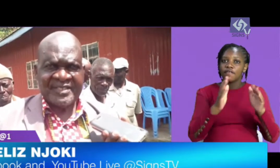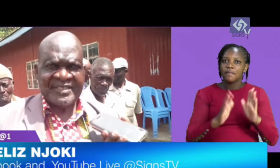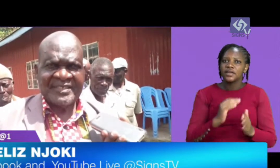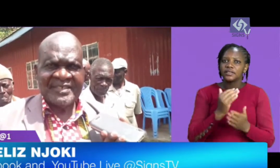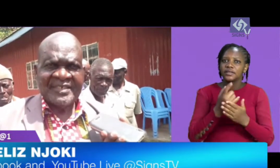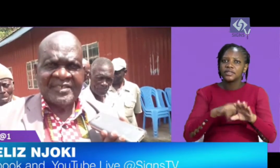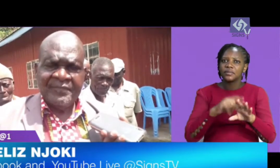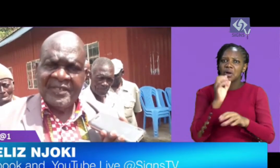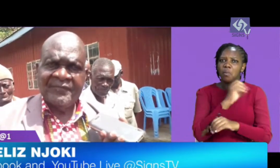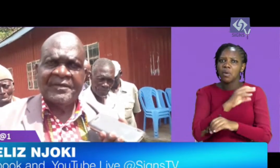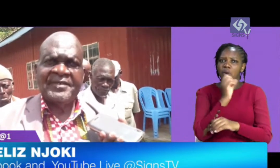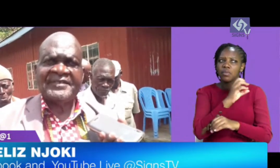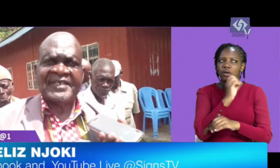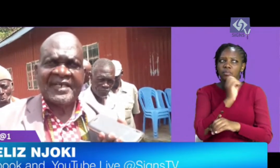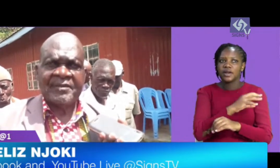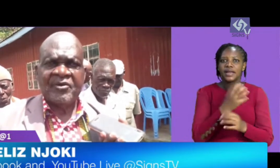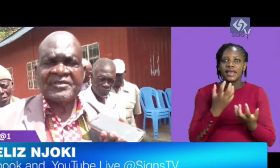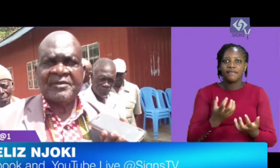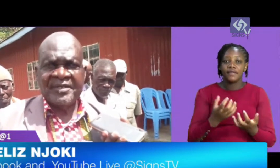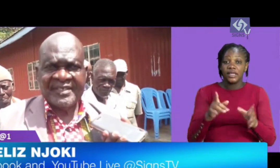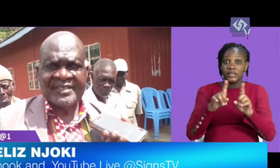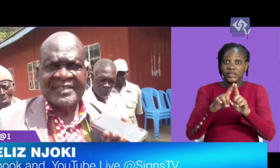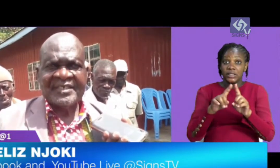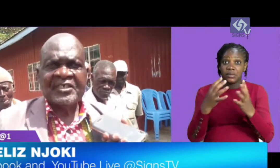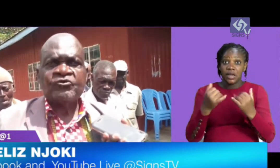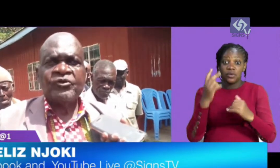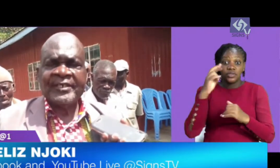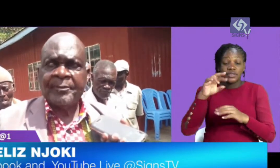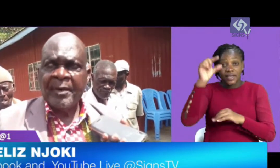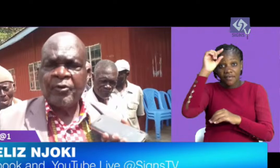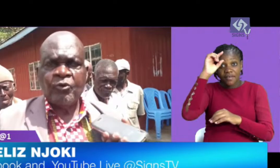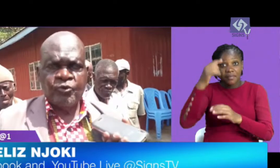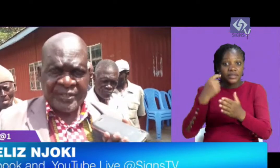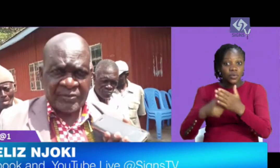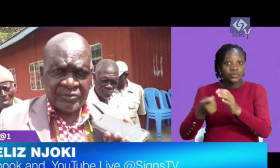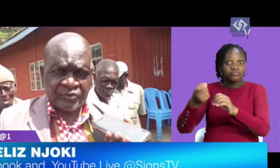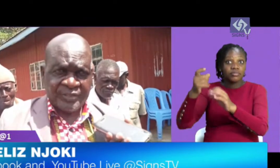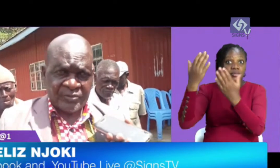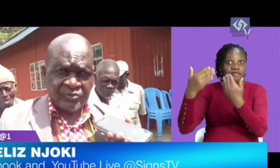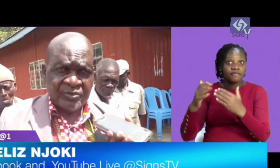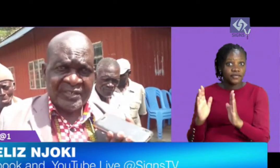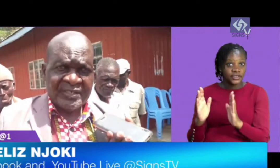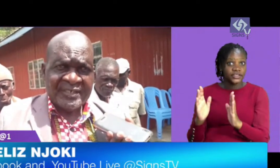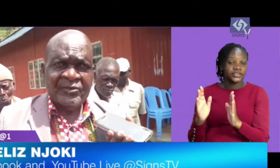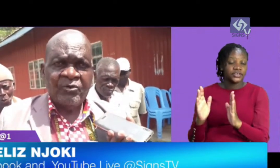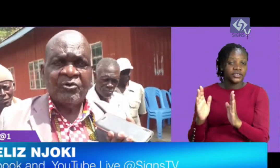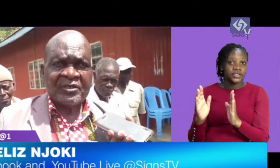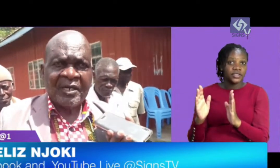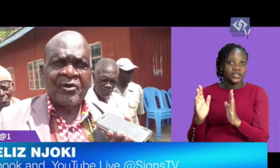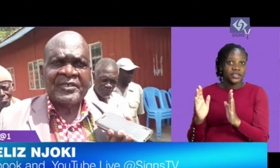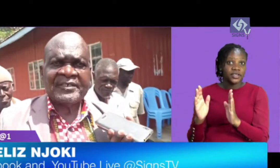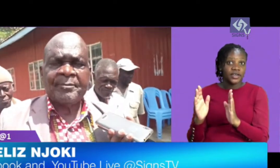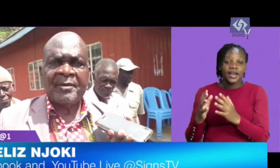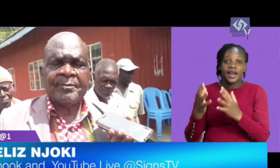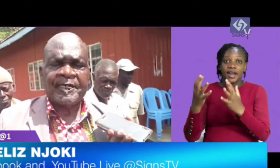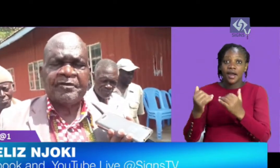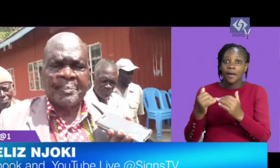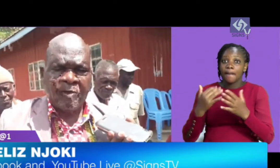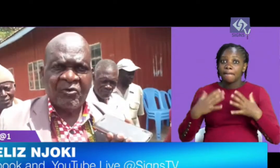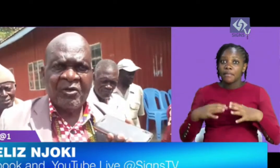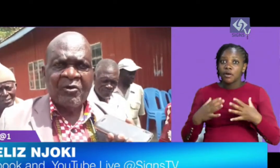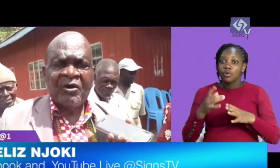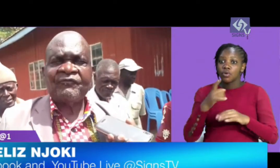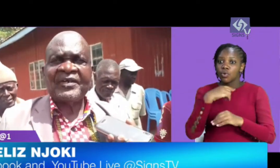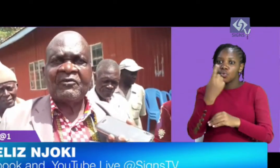maneno ya bei. Na vile serikali imeongeza bei tulete pamba kwa wingi kwa store yetu. Ili wale wote ambao waleta pamba